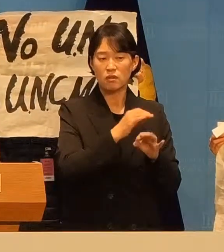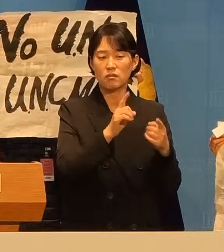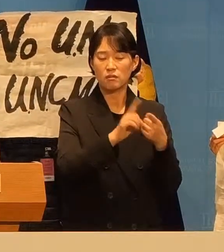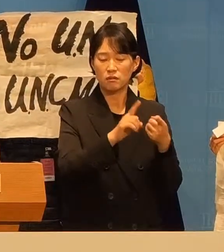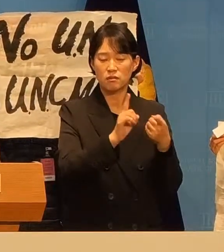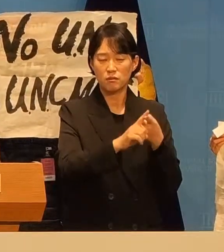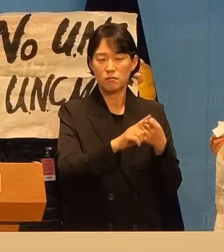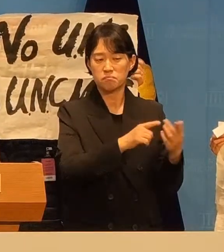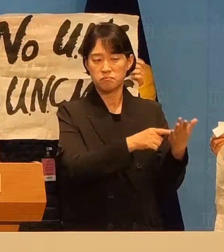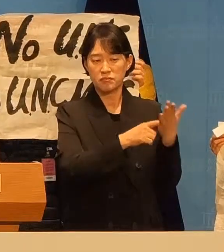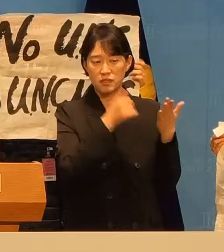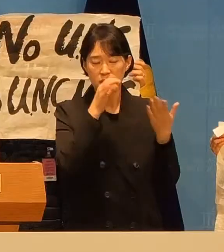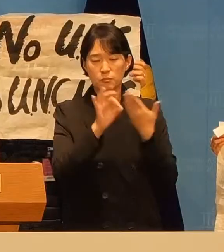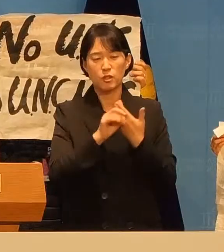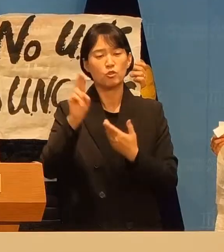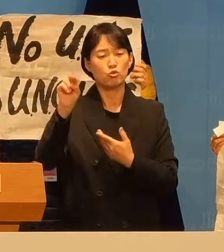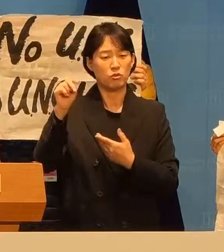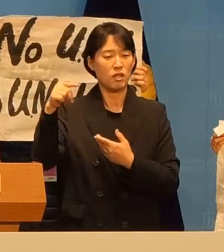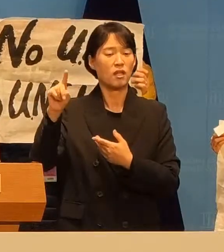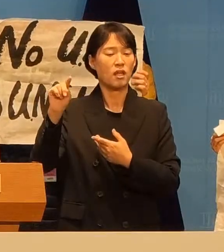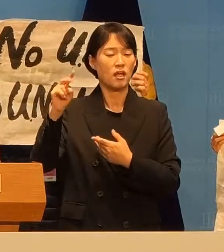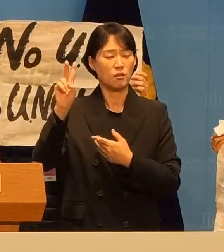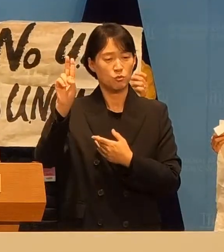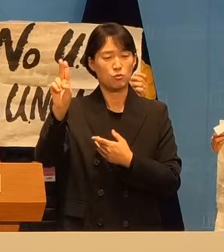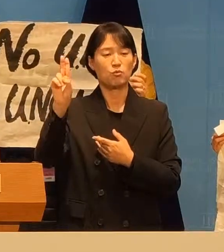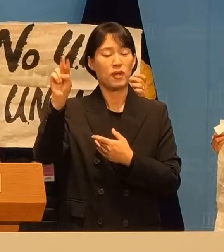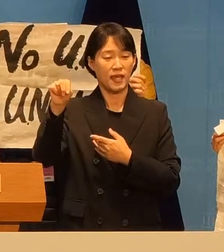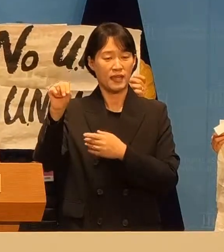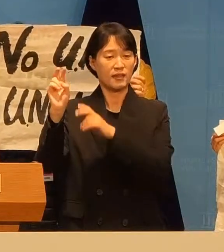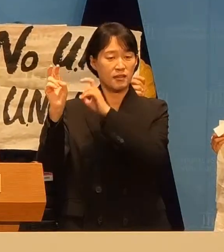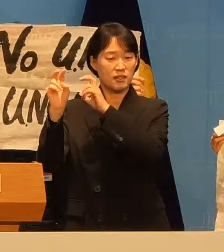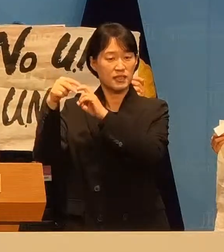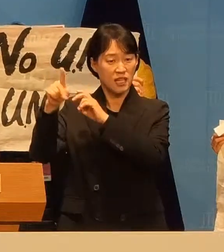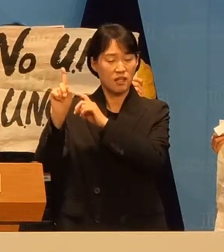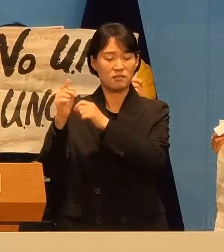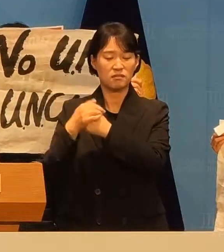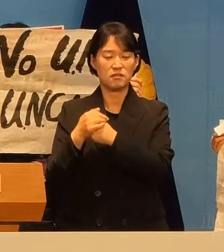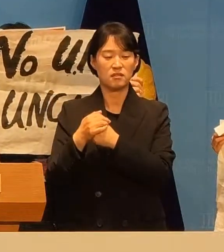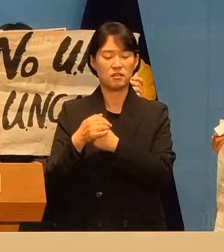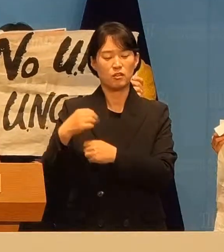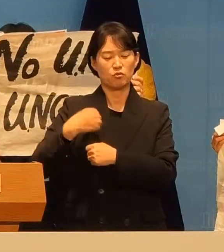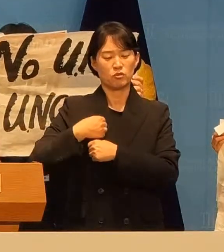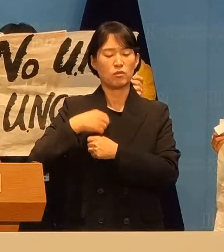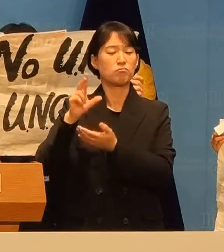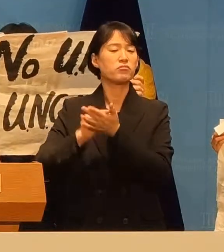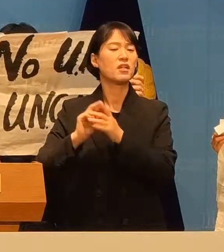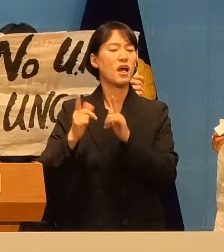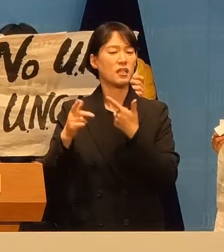때마다 유엔사는 일관되게 이를 비군사적 문제는